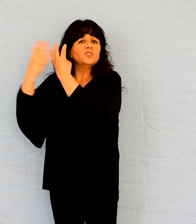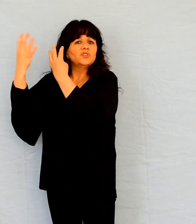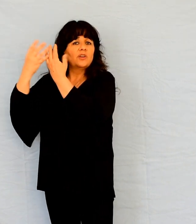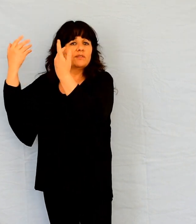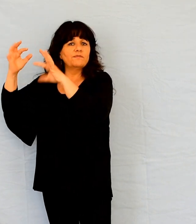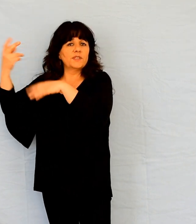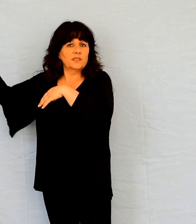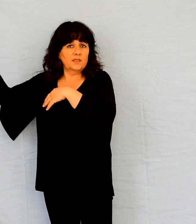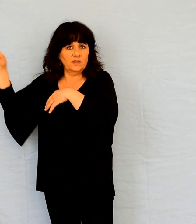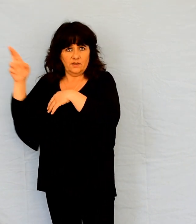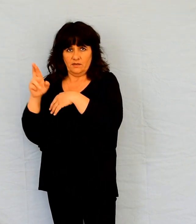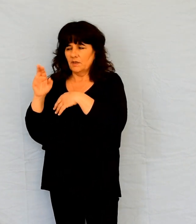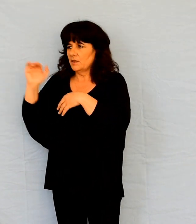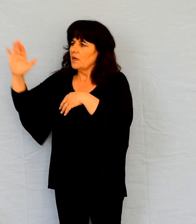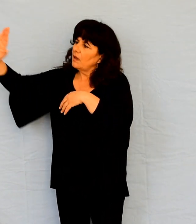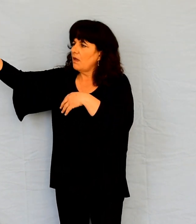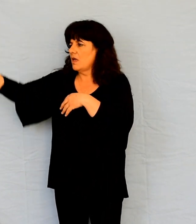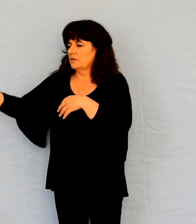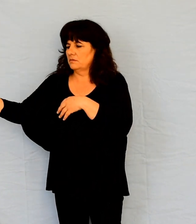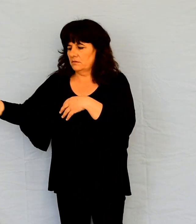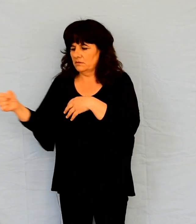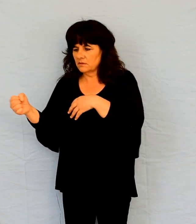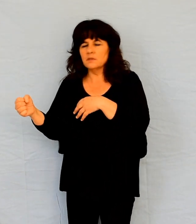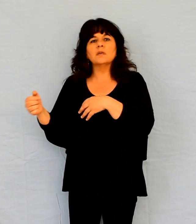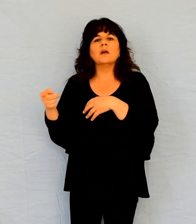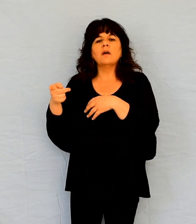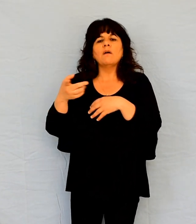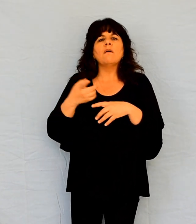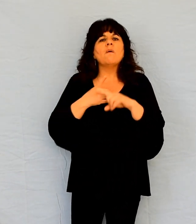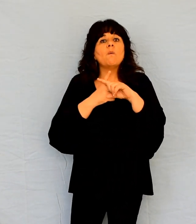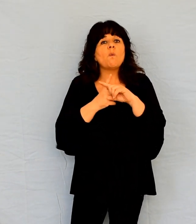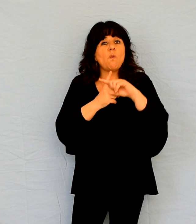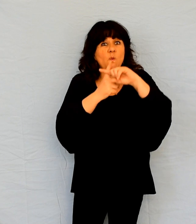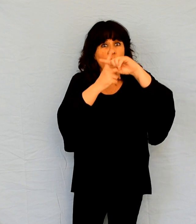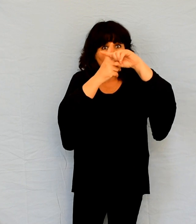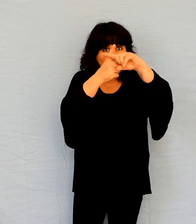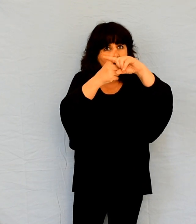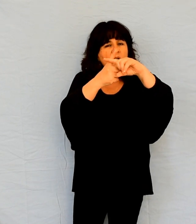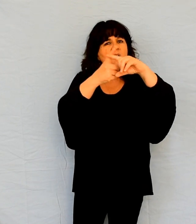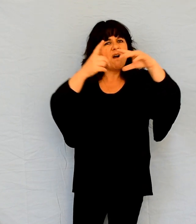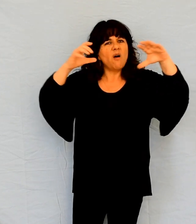Ils le chargèrent de la croix pour qu'il la porte derrière Jésus.